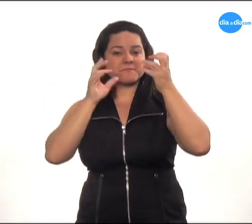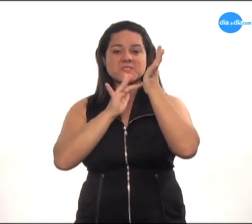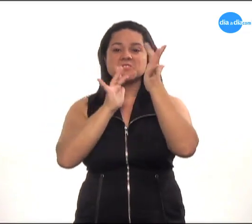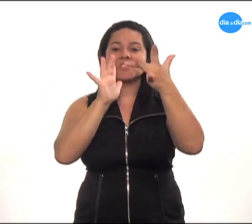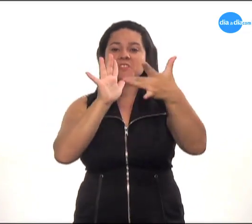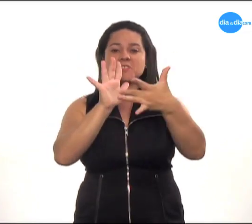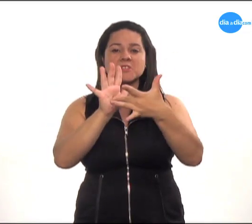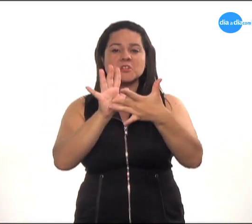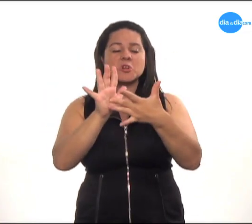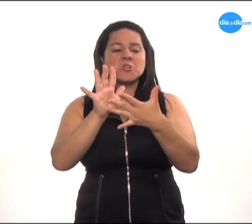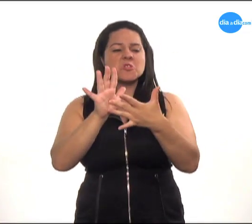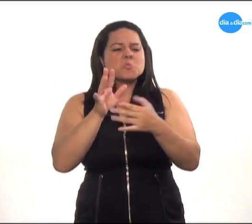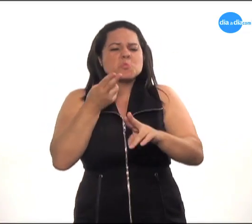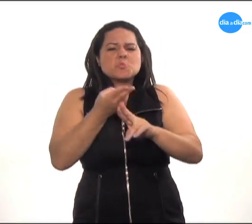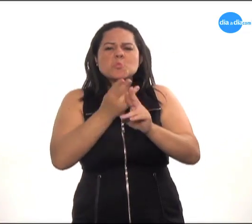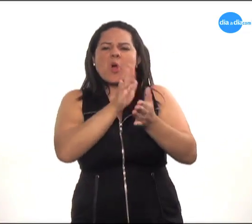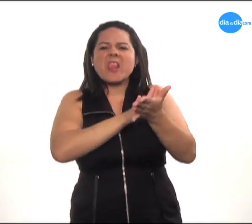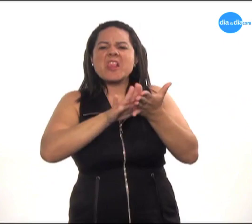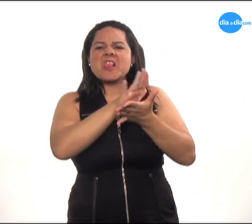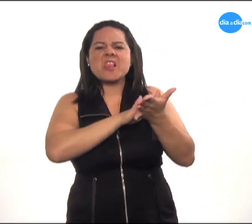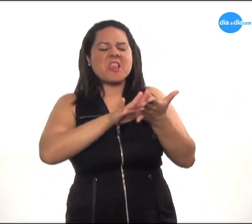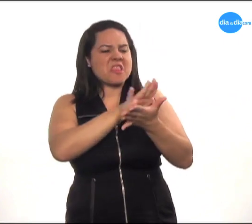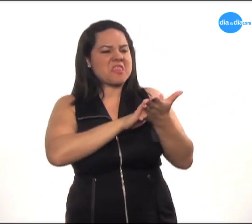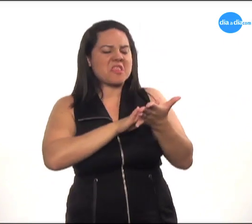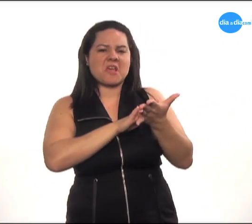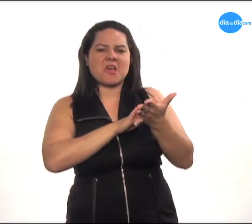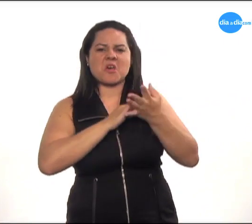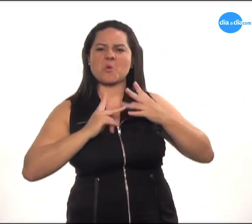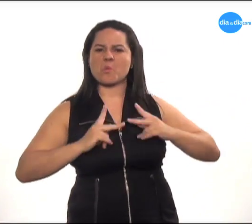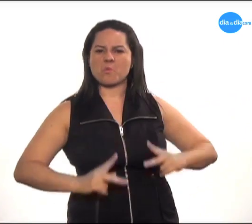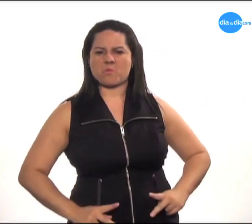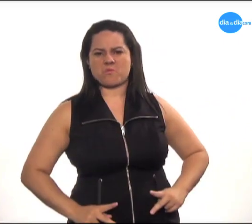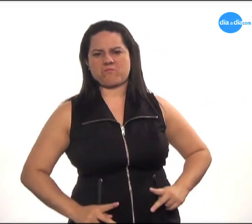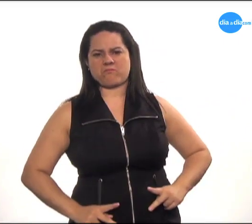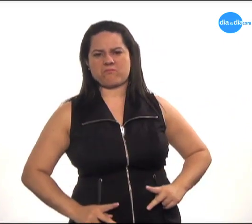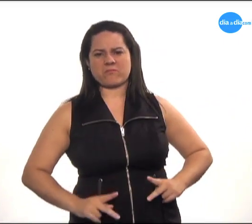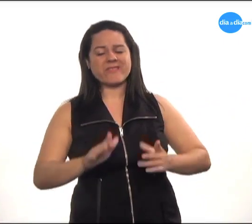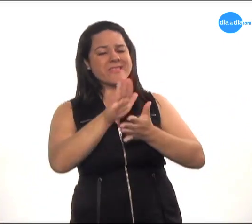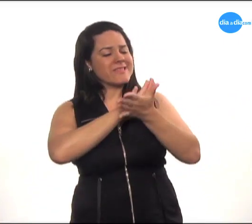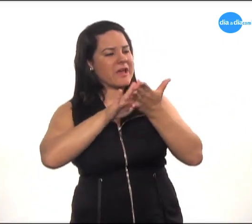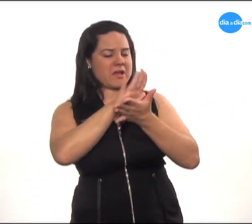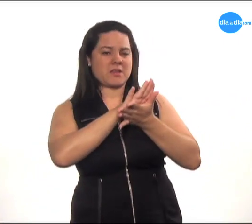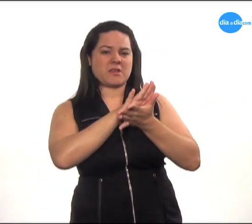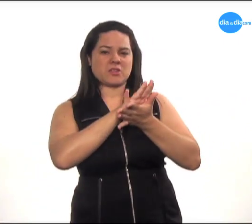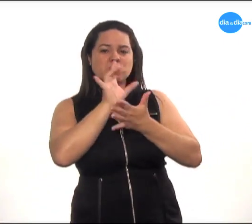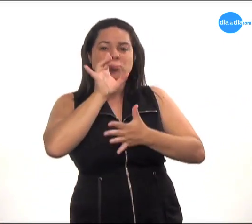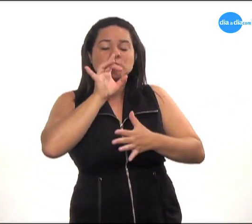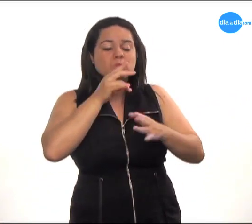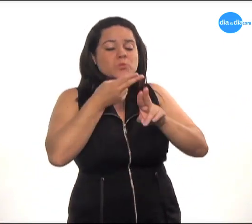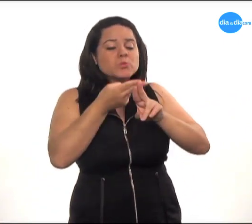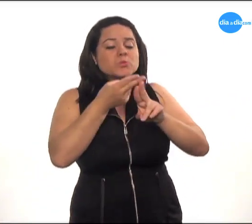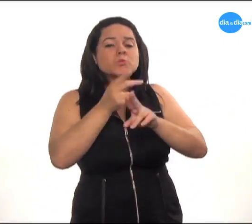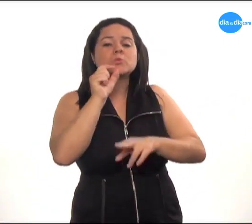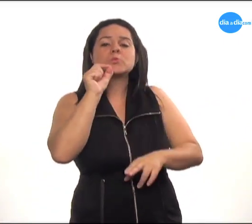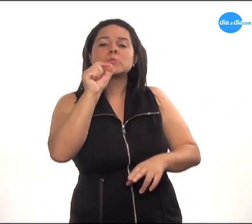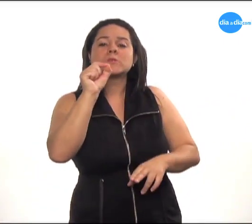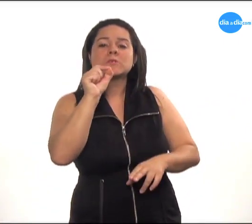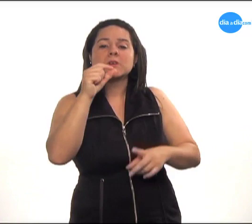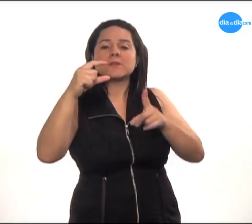usou nenhuma ferramenta para vencer a tentação que não estivesse à nossa disposição. Toda vez